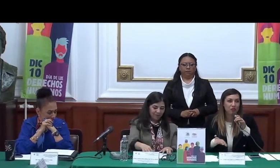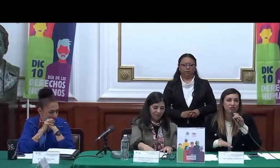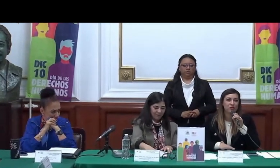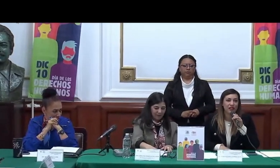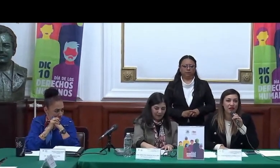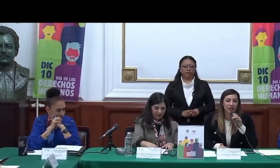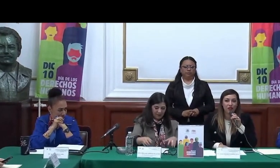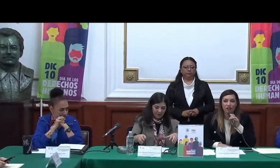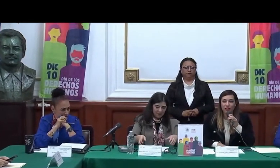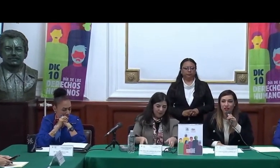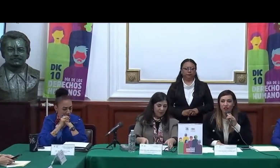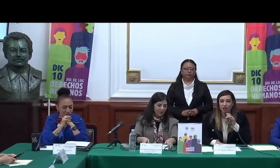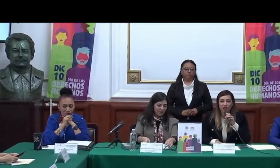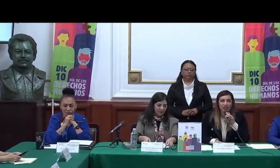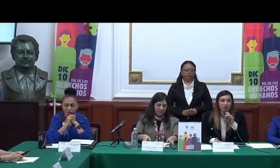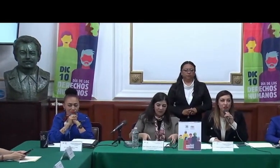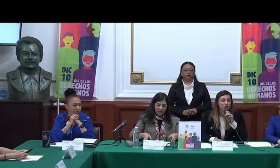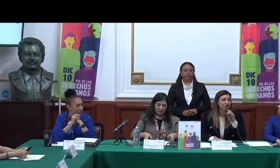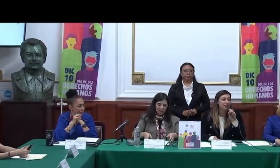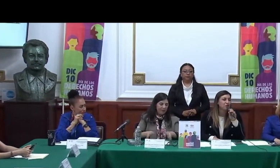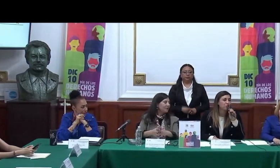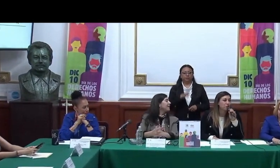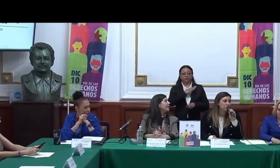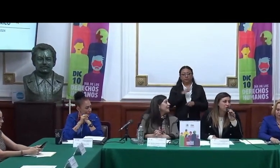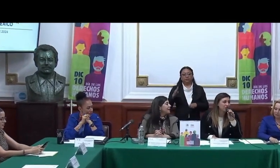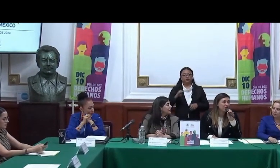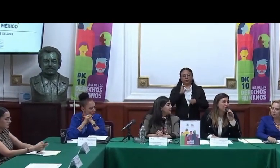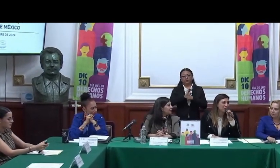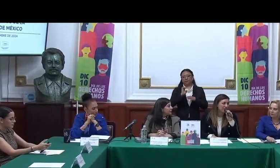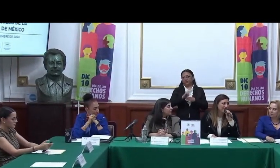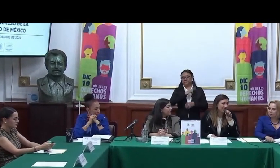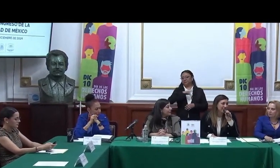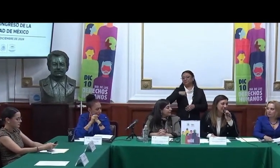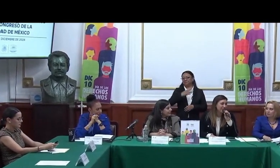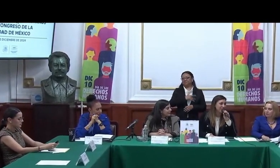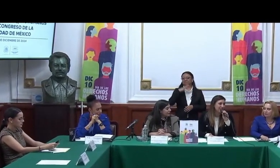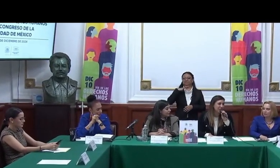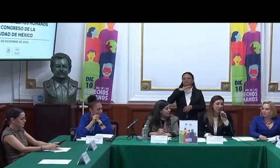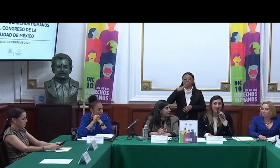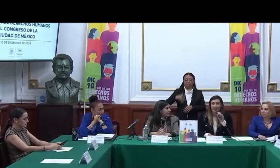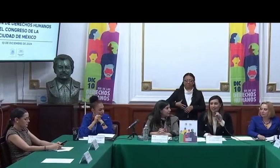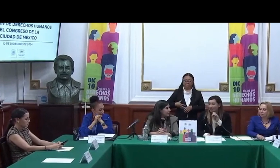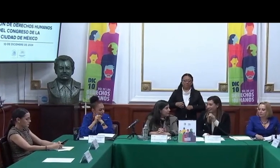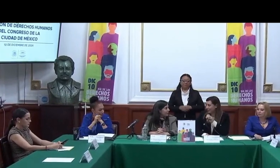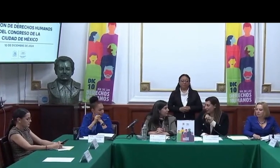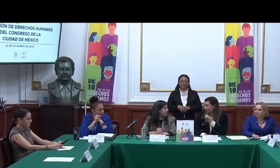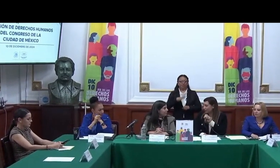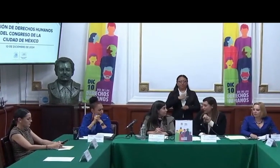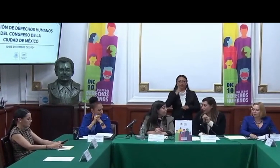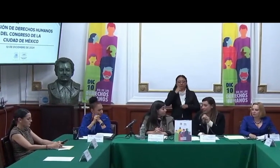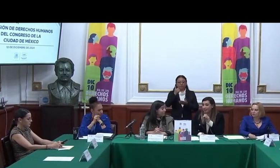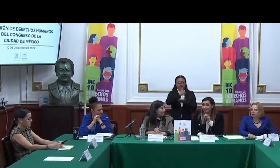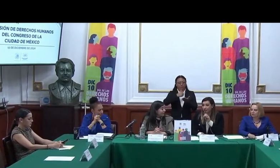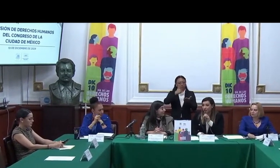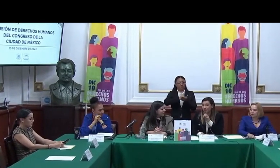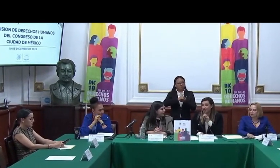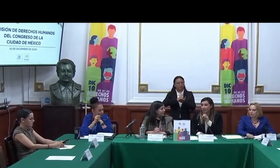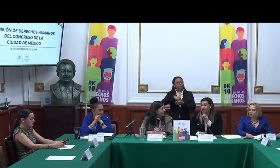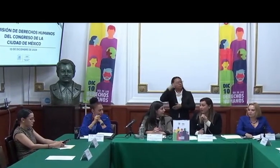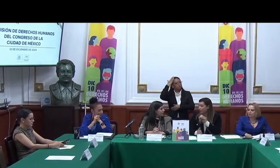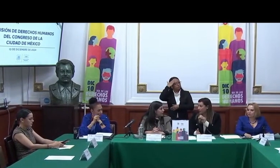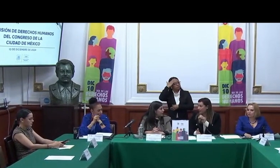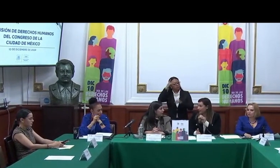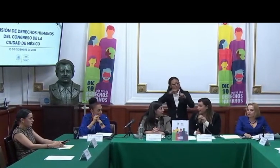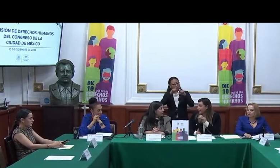Bueno, pues como ya bien nos refirió, creo que nos podemos sentir orgullosos y orgullosas de tener una capital de derechos, una ciudad de derechos,